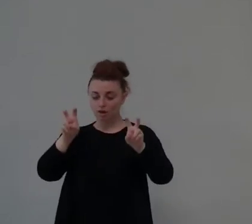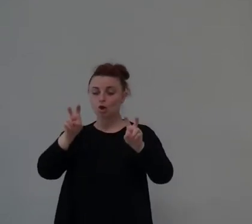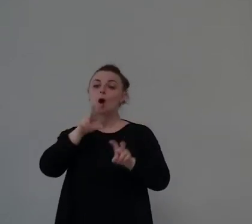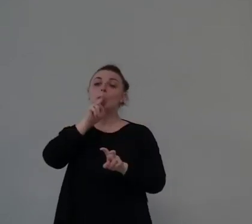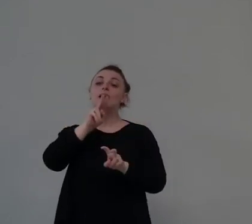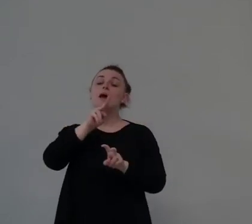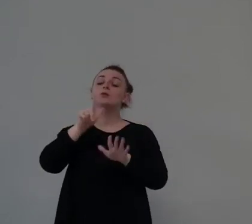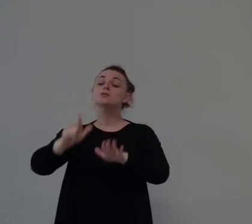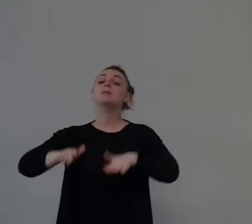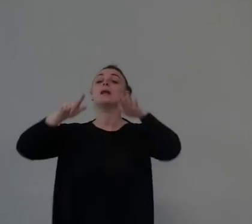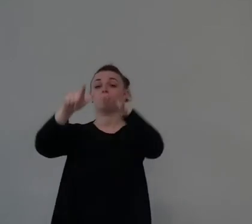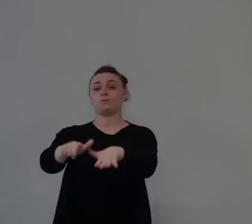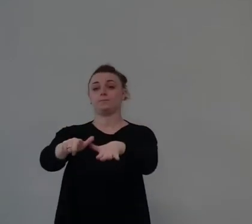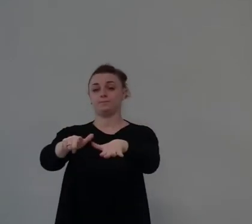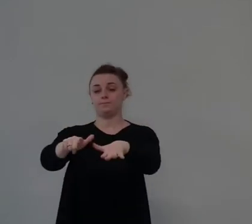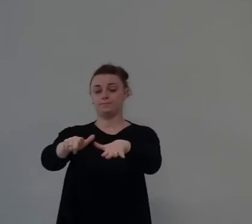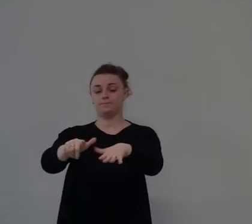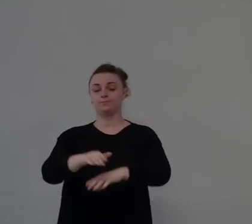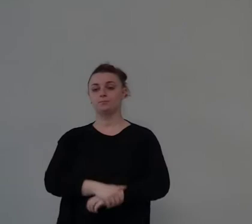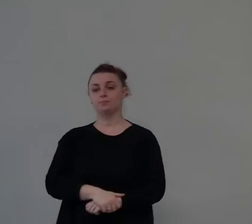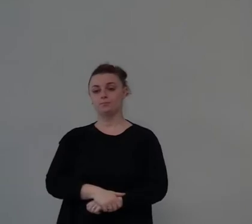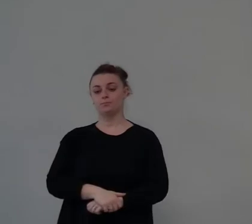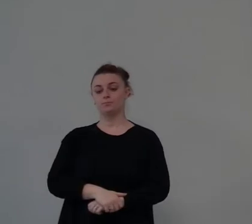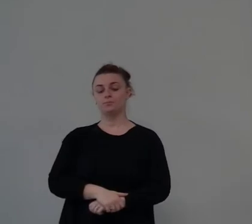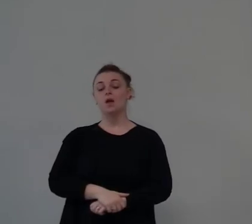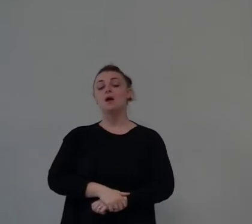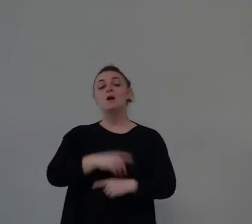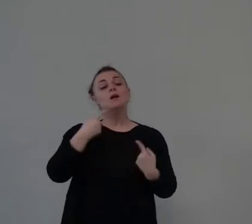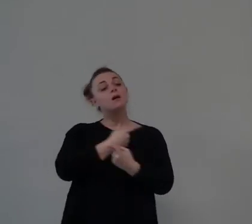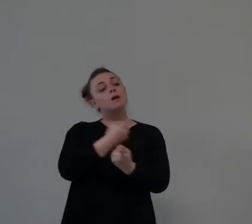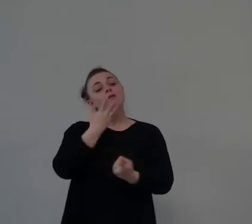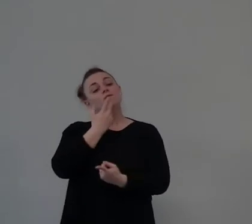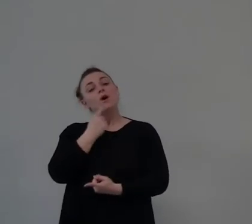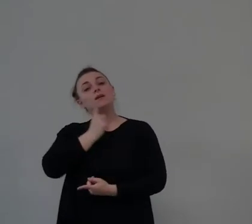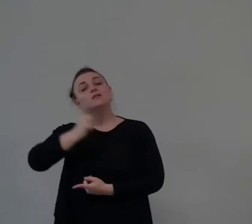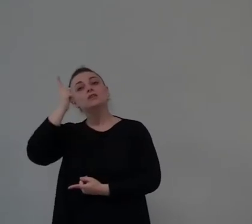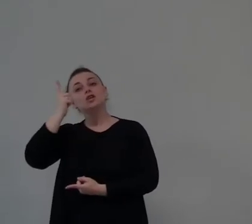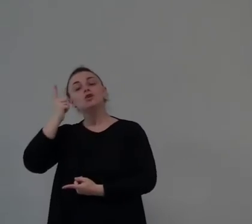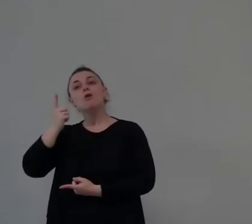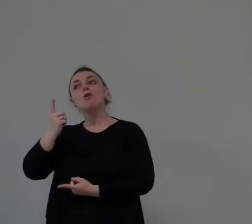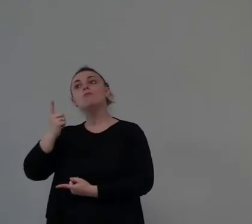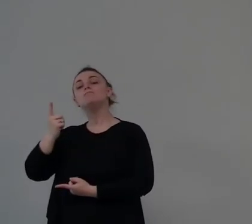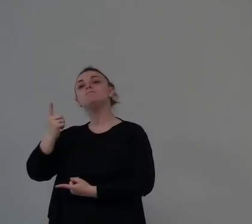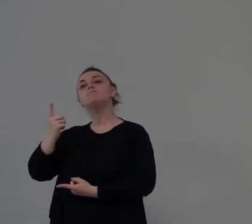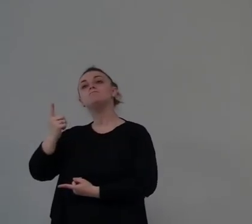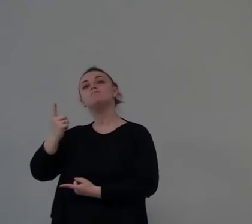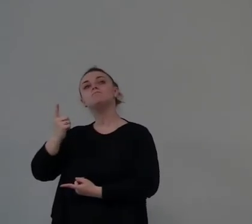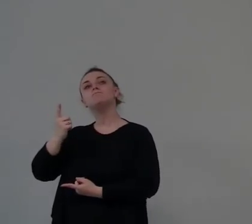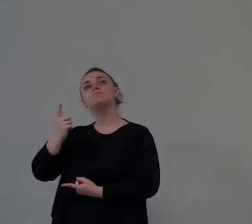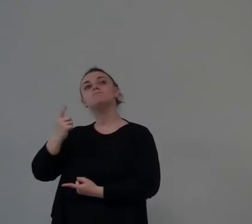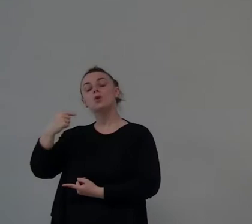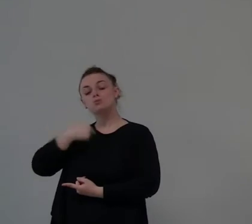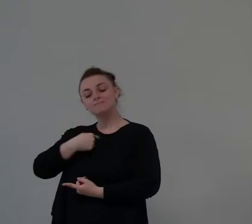In conclusione, se vuoi che Dio ti usi durante questo periodo di avvicinamento alla